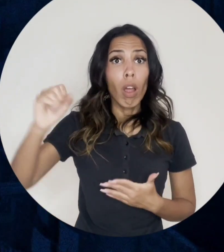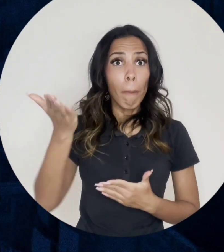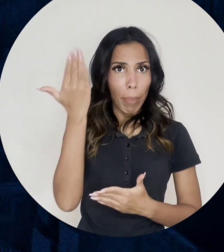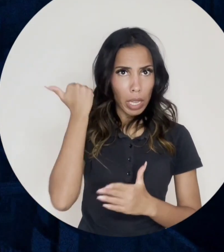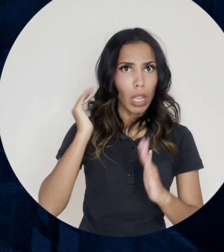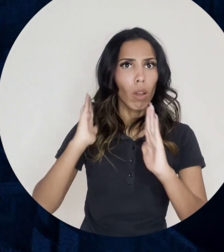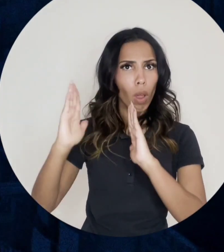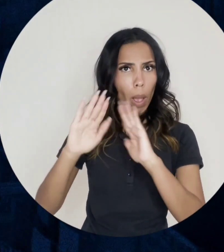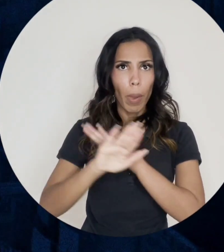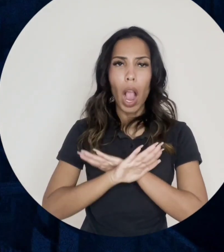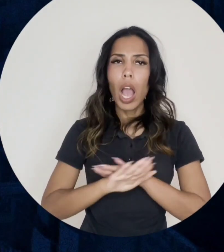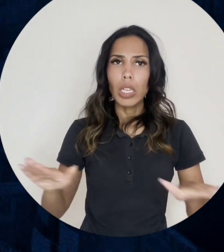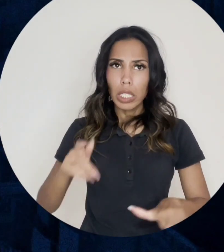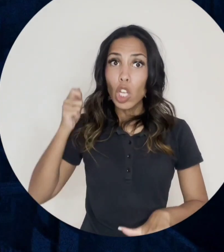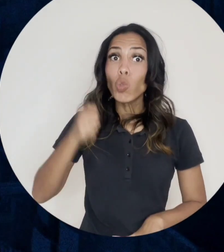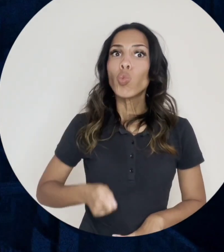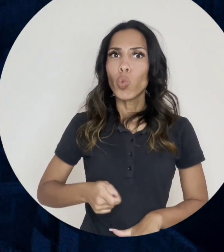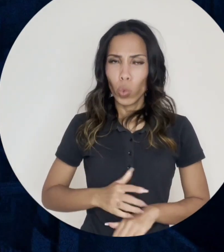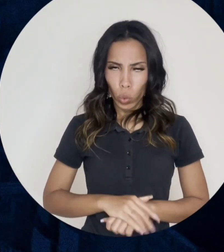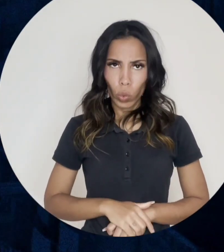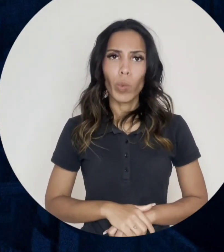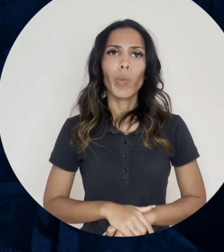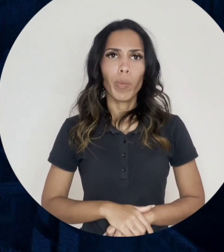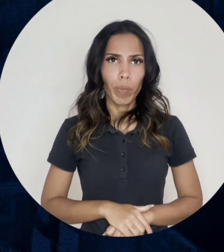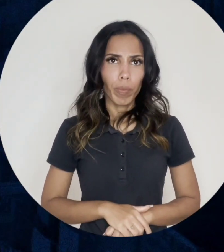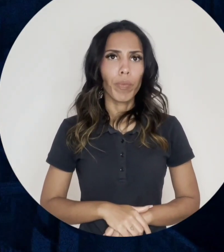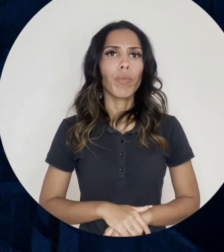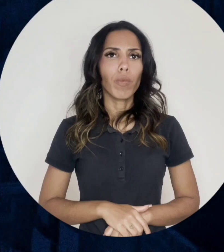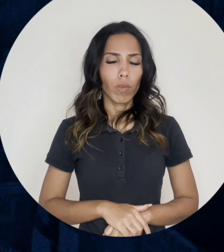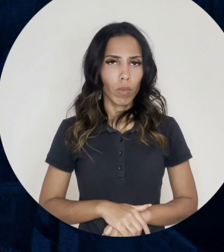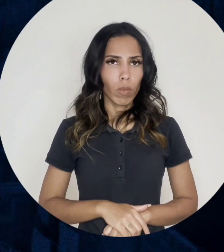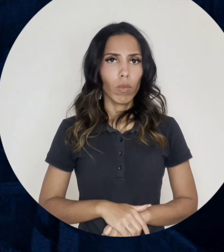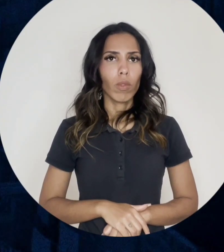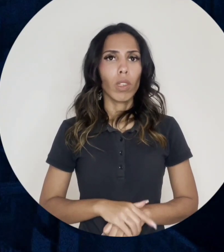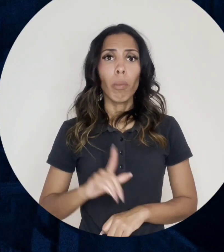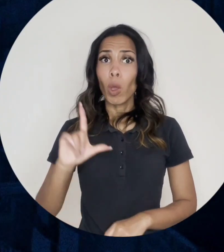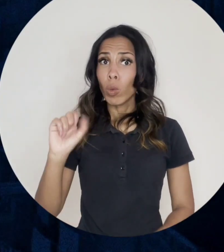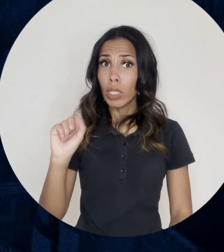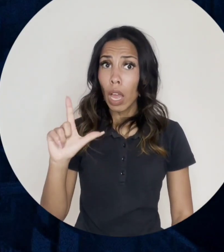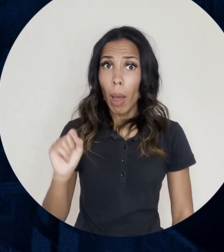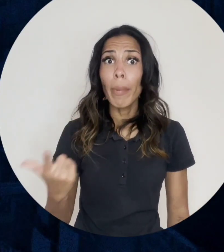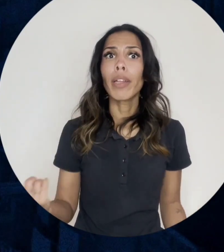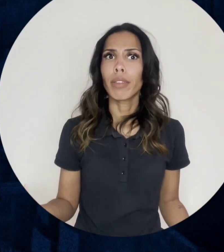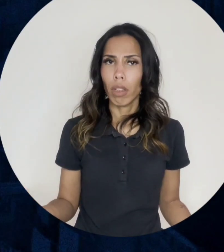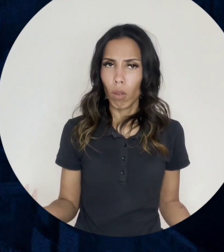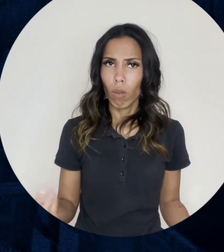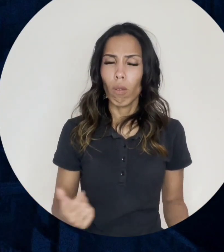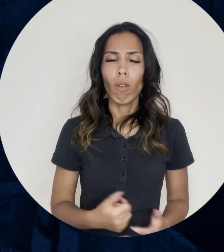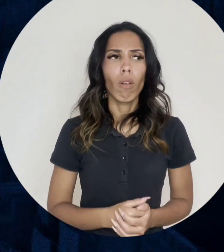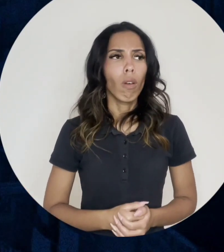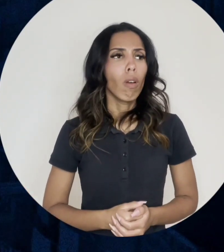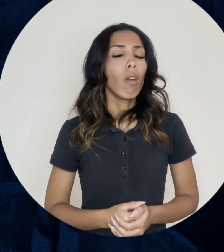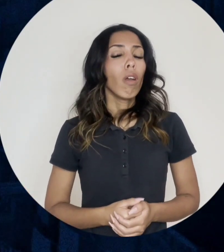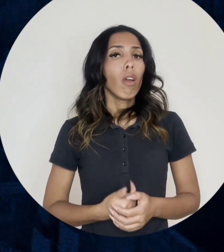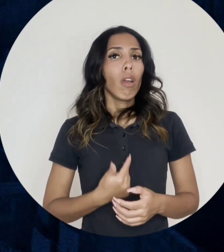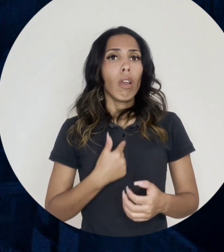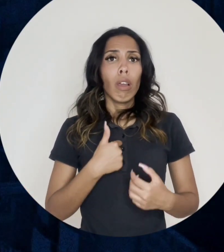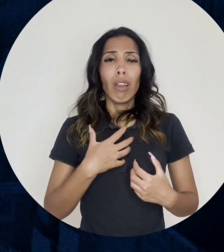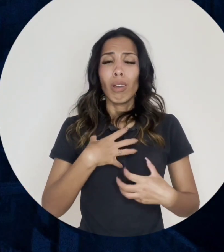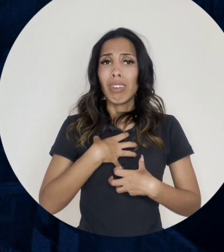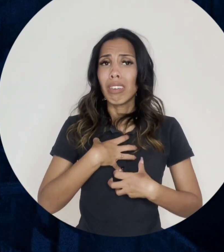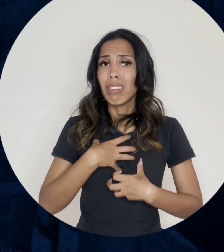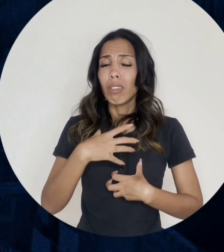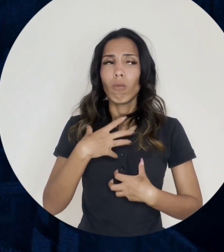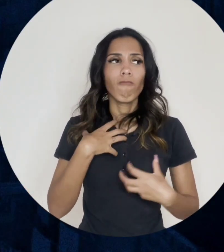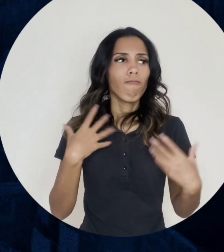assim. Duro, duro, duro mesmo, não quer saber de nada. Me levou a alguma coisa, me senti capaz, me senti um monte de coisa,